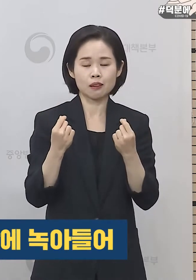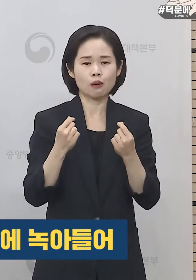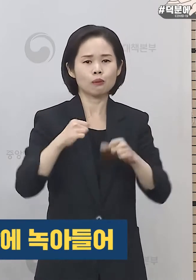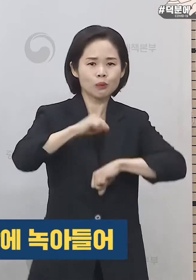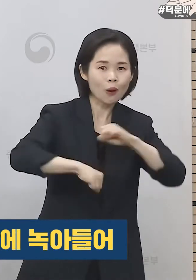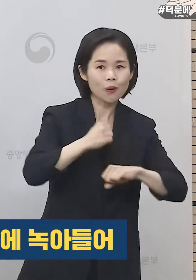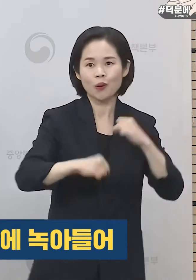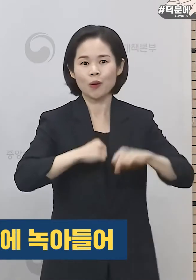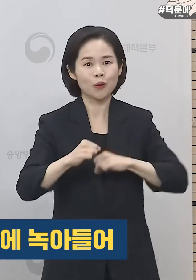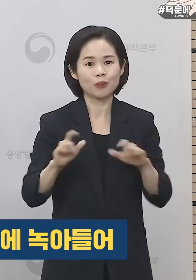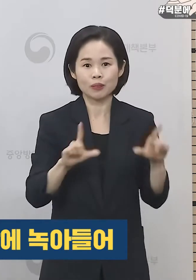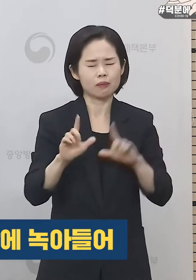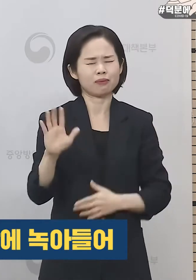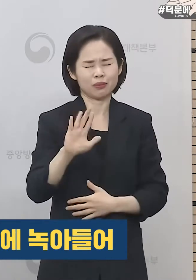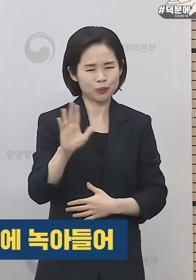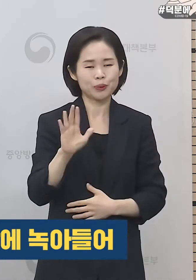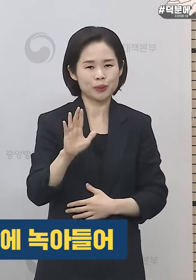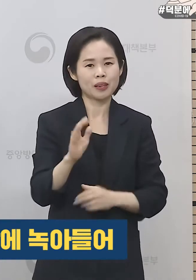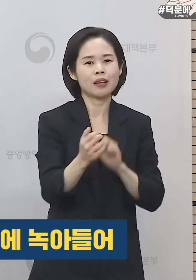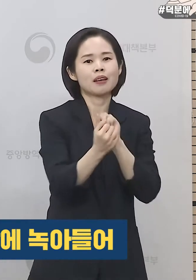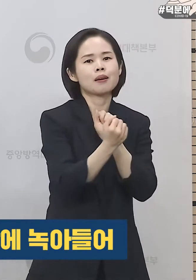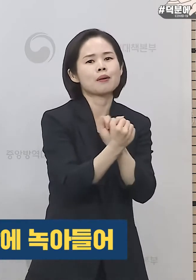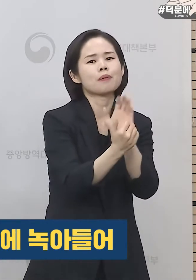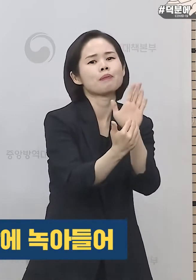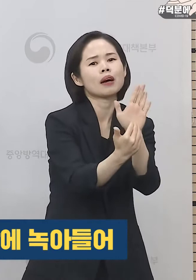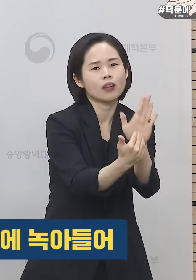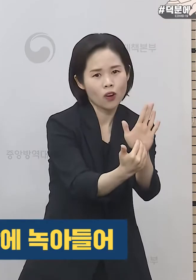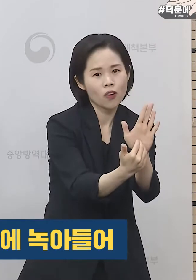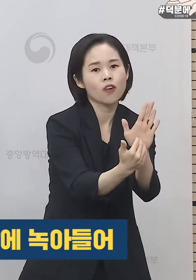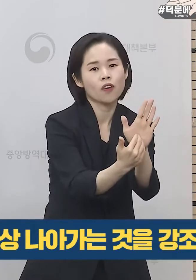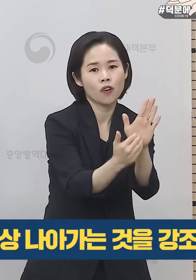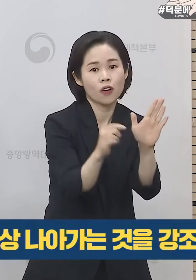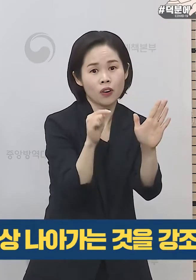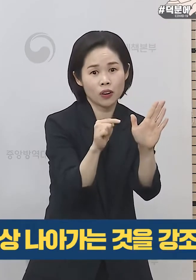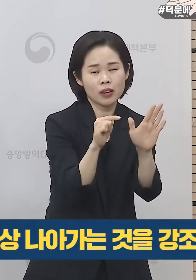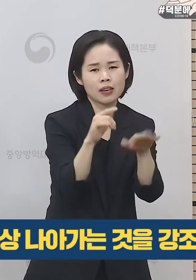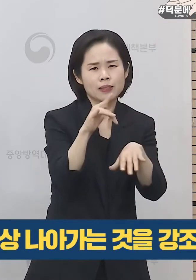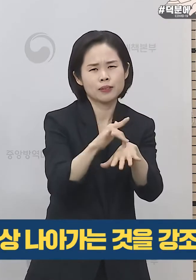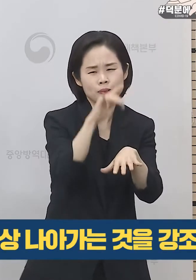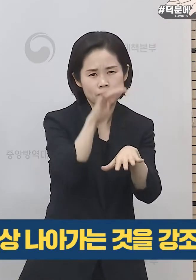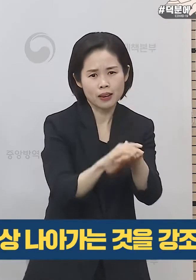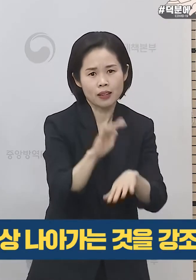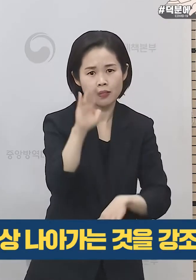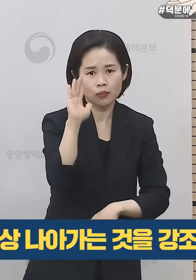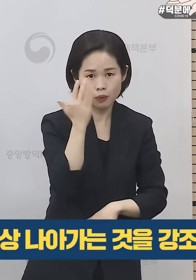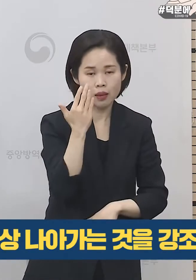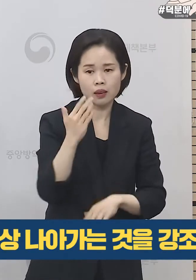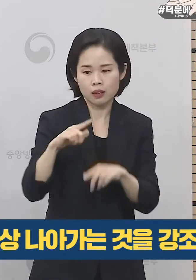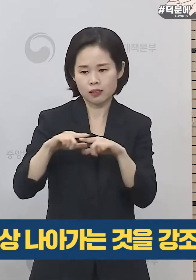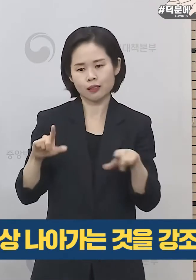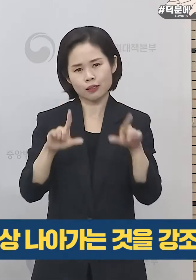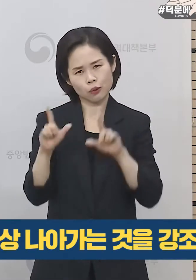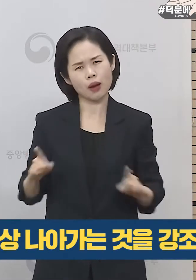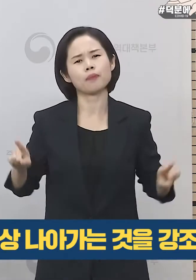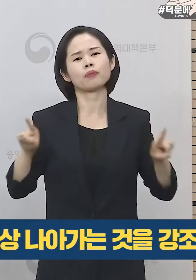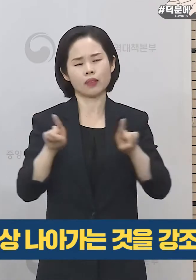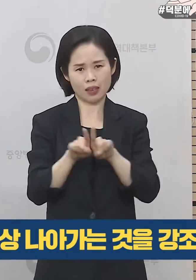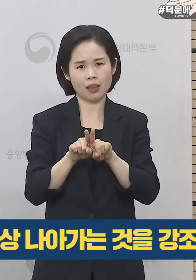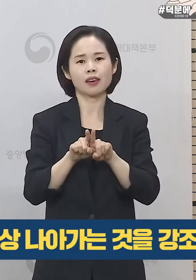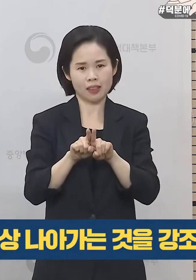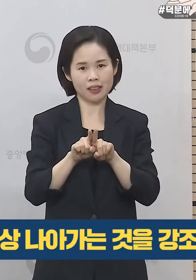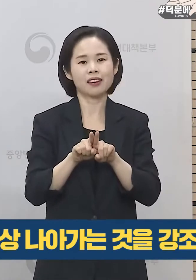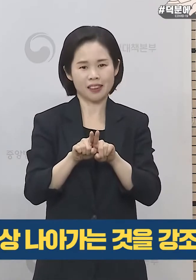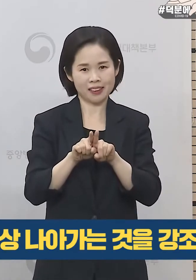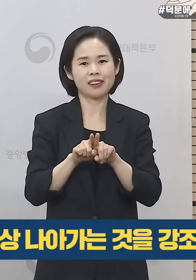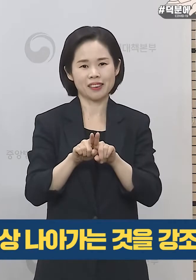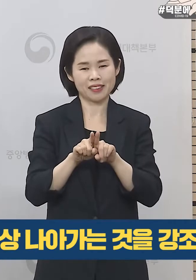감염 예방 수칙 2 일상생활을 녹아들어 국민들께서 상시적으로 실천하는 새로운